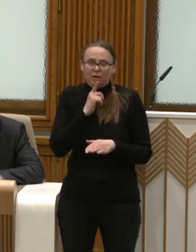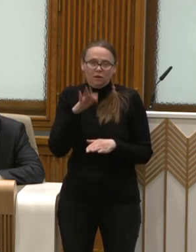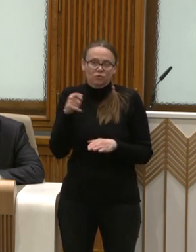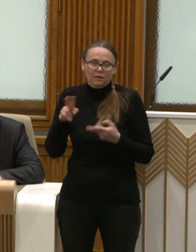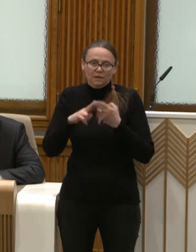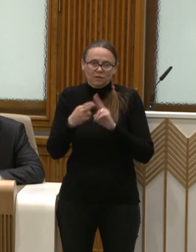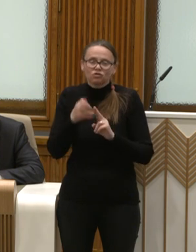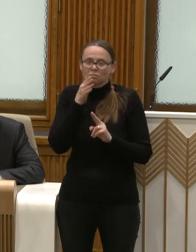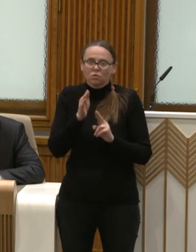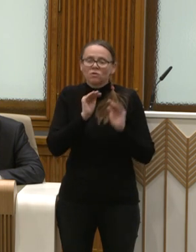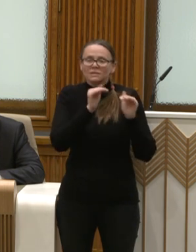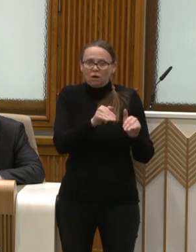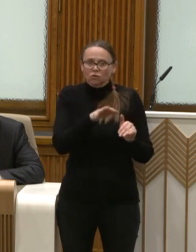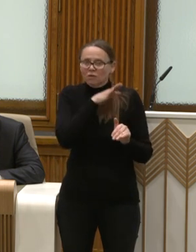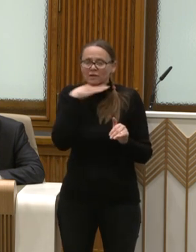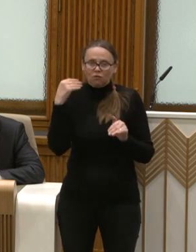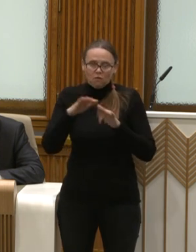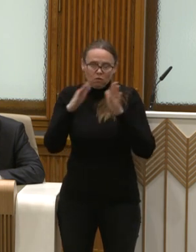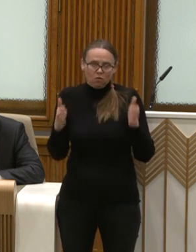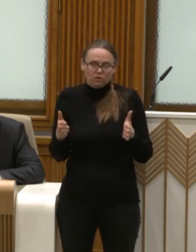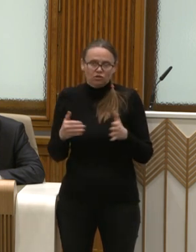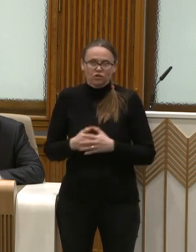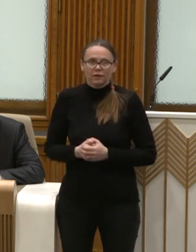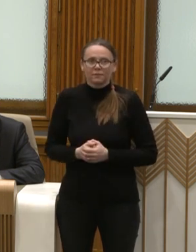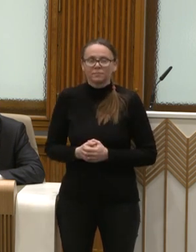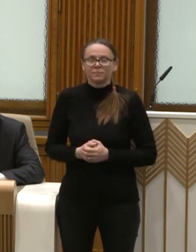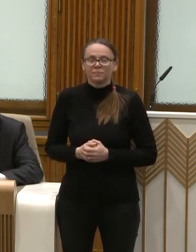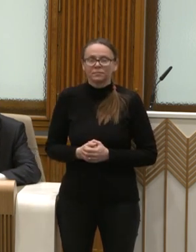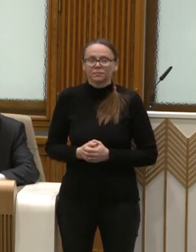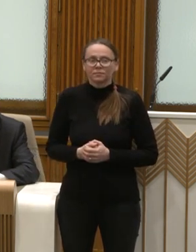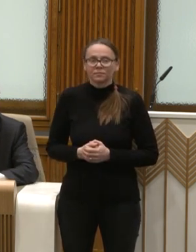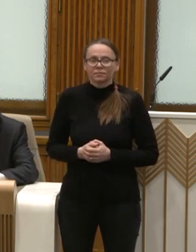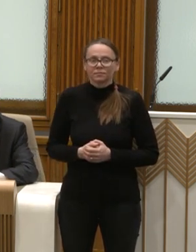ta način in bodo zagotovljene v zadostnih količinah.